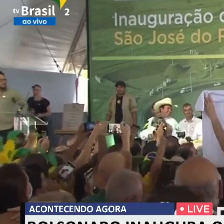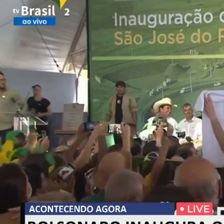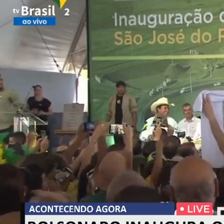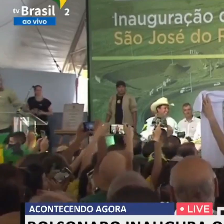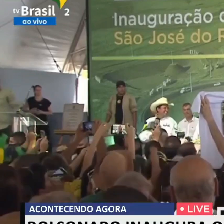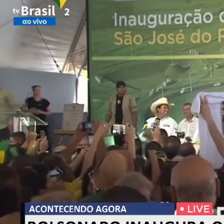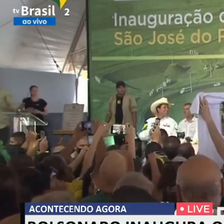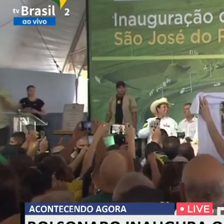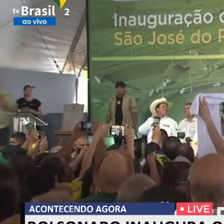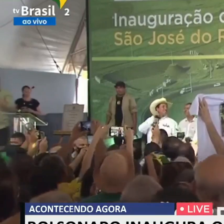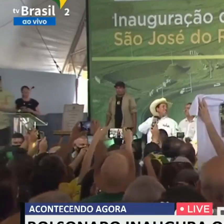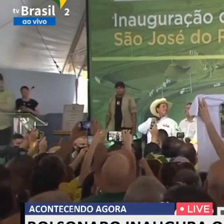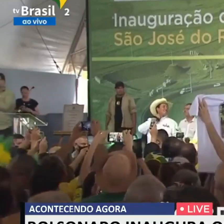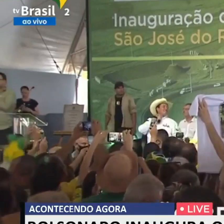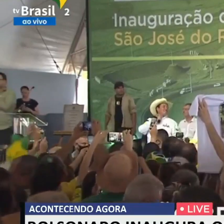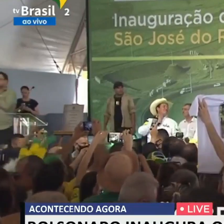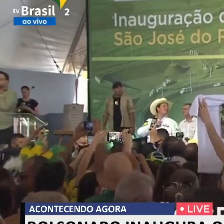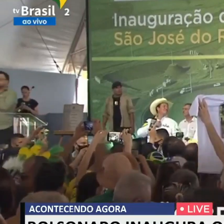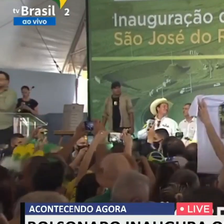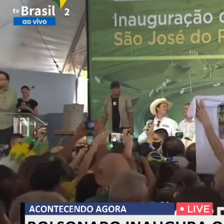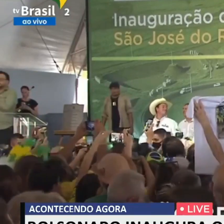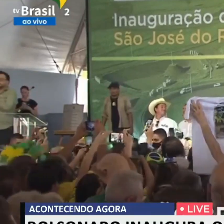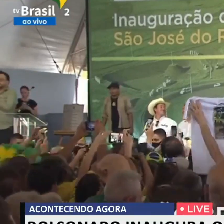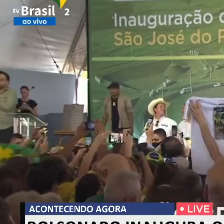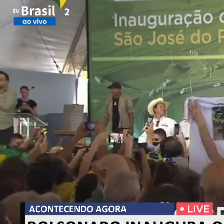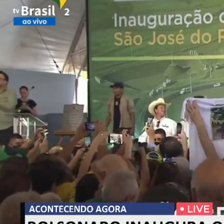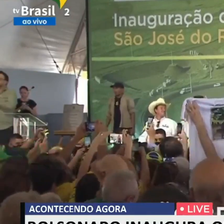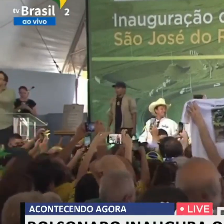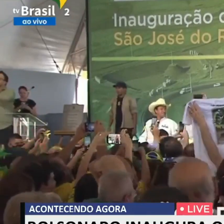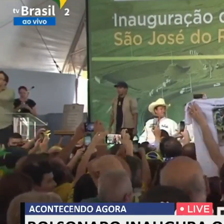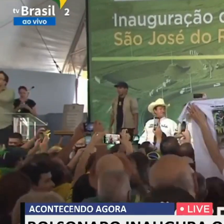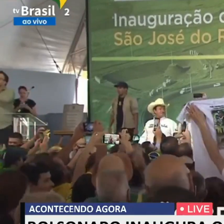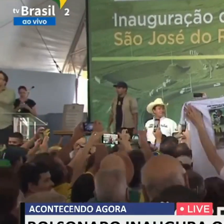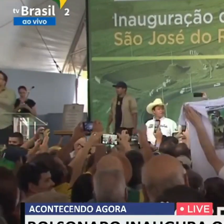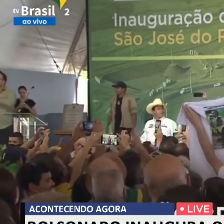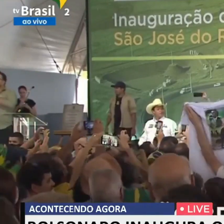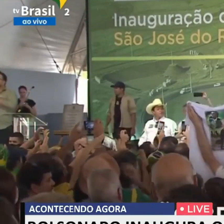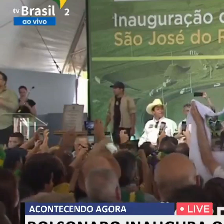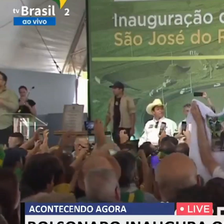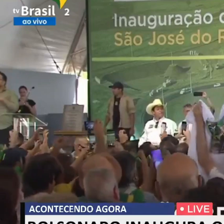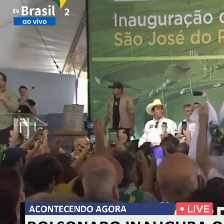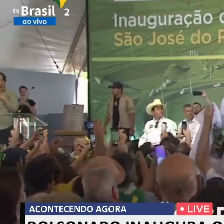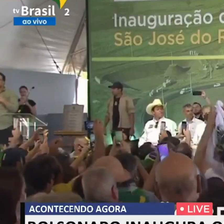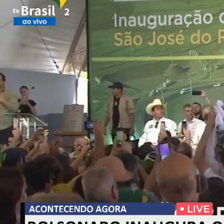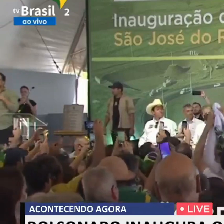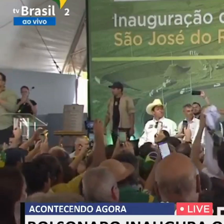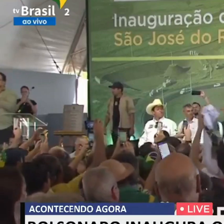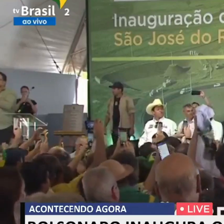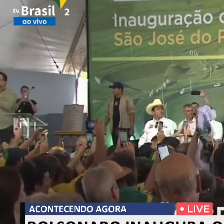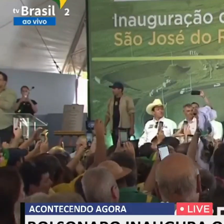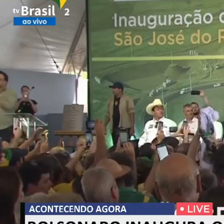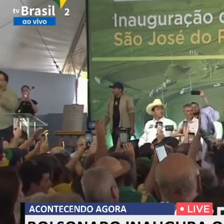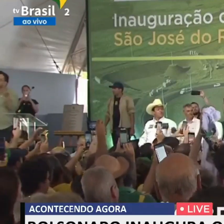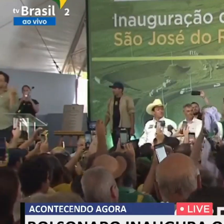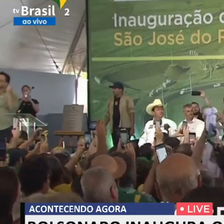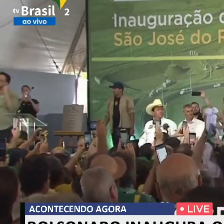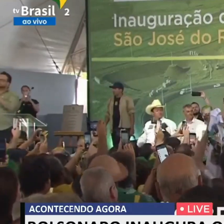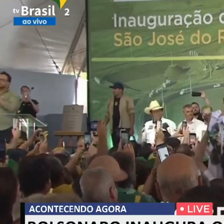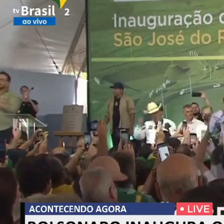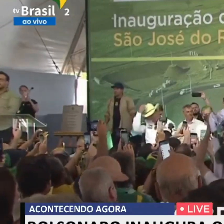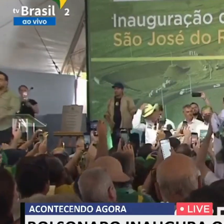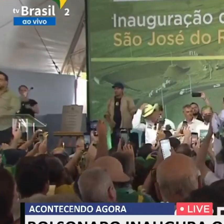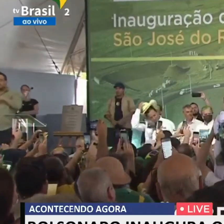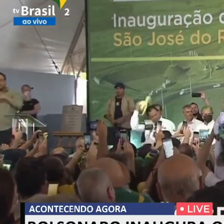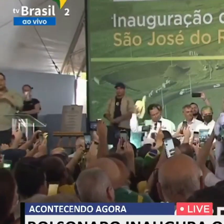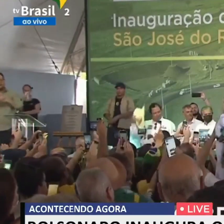E agora sim, senhoras e senhores, um dos momentos mais aguardados desta solenidade. Recebam com todo o amor